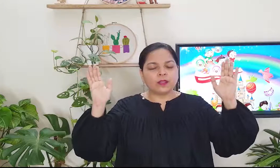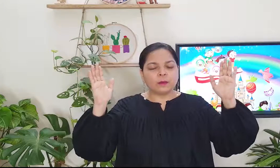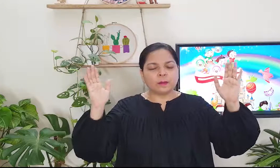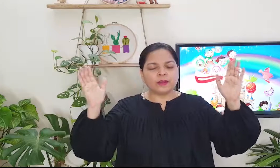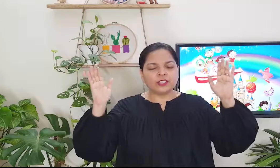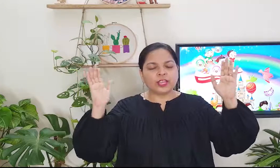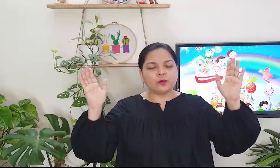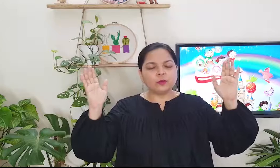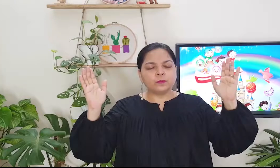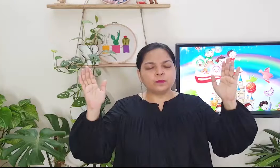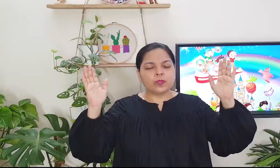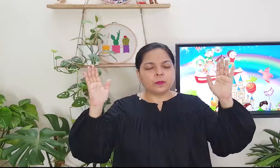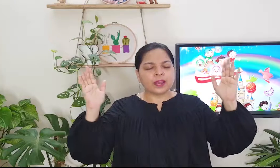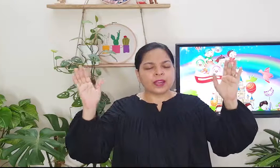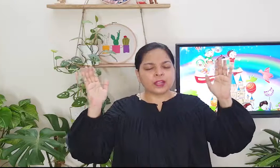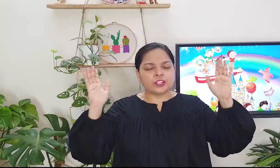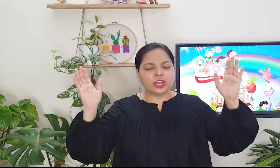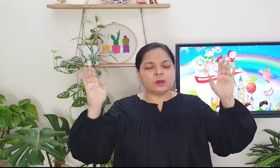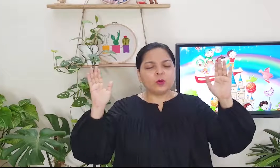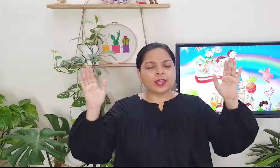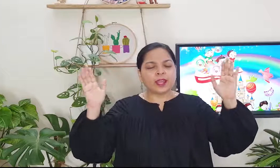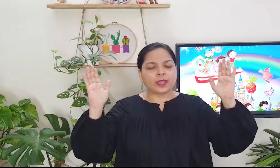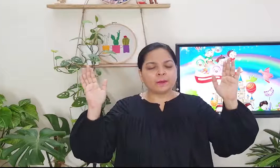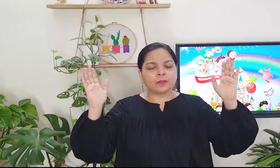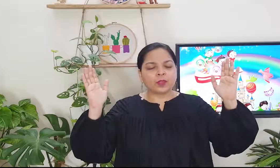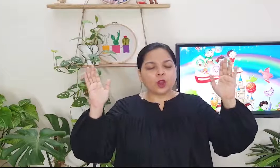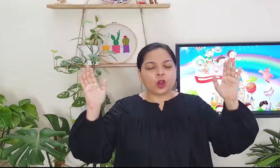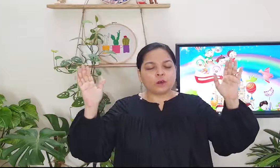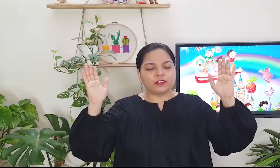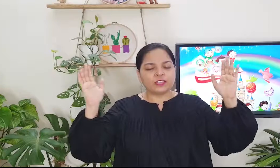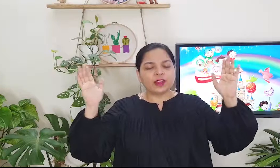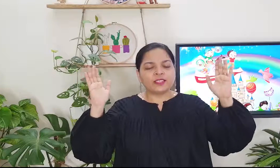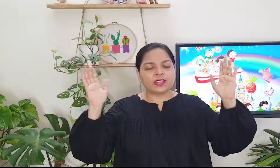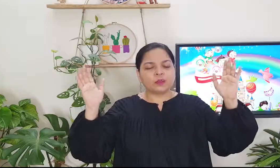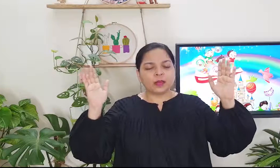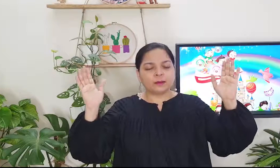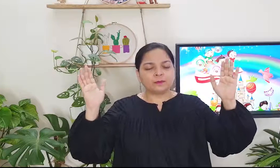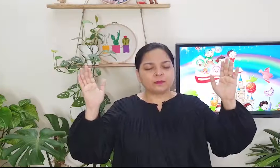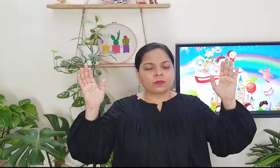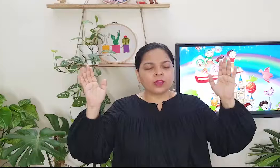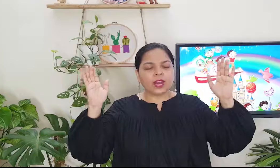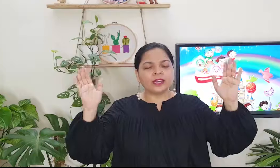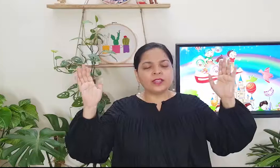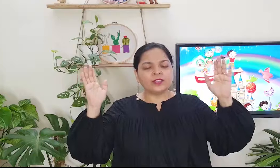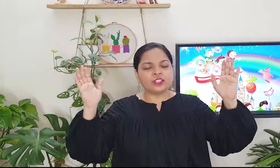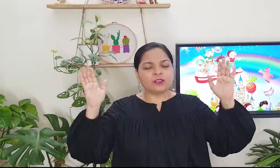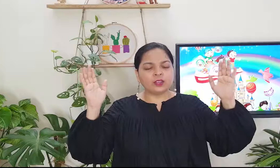আমি বেঁচে গেছি, আমার নতুন জন্ম হয়েছে, আর আমি বিশ্বাসের সাথে